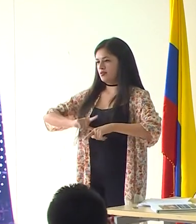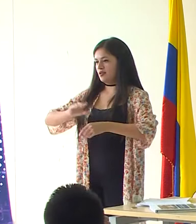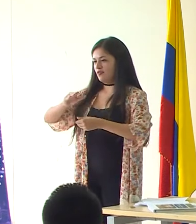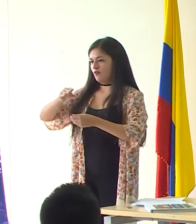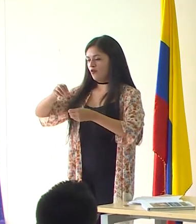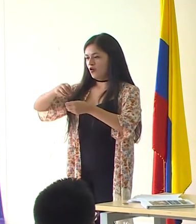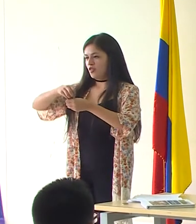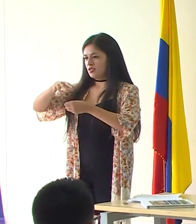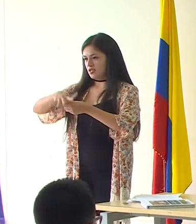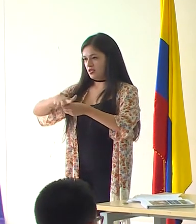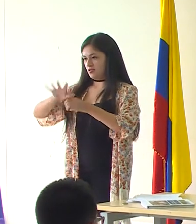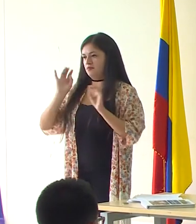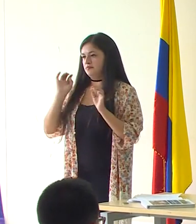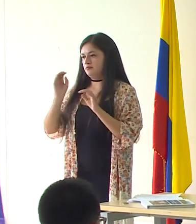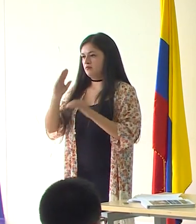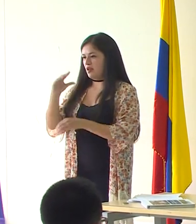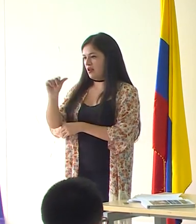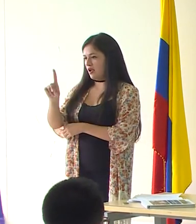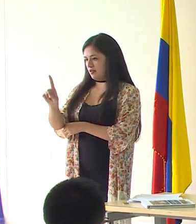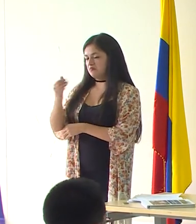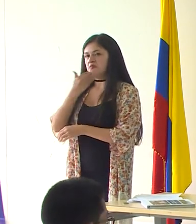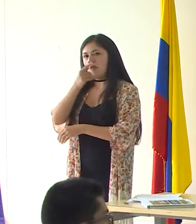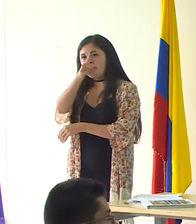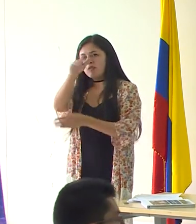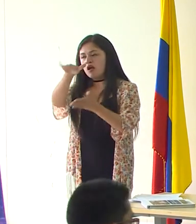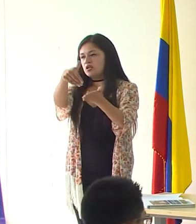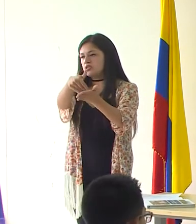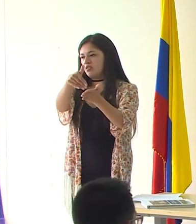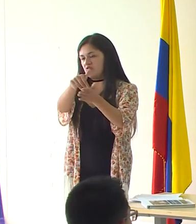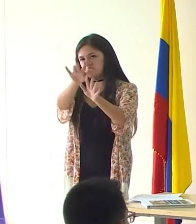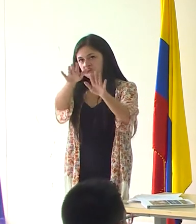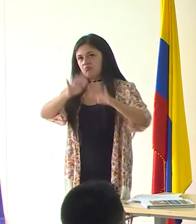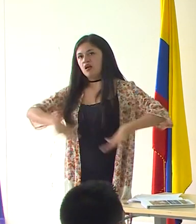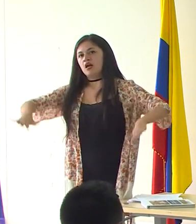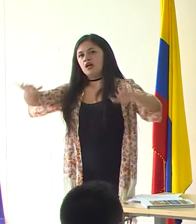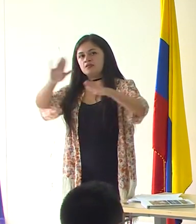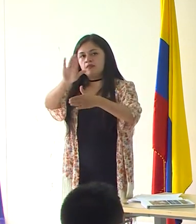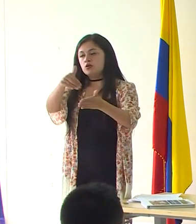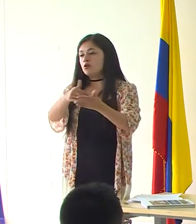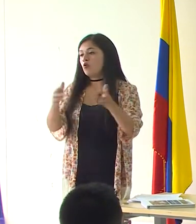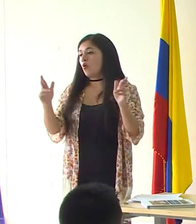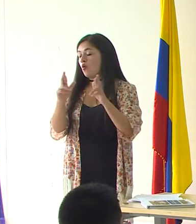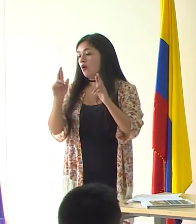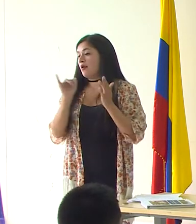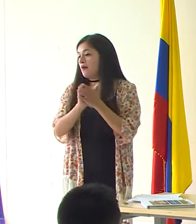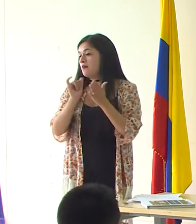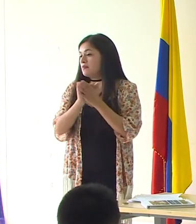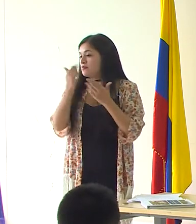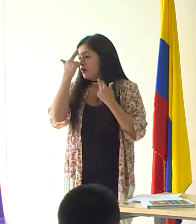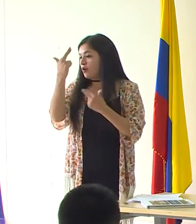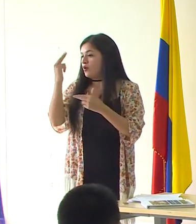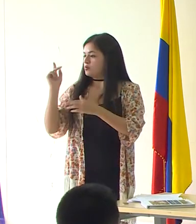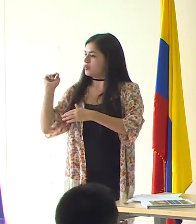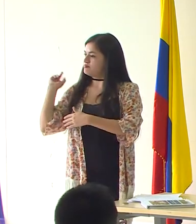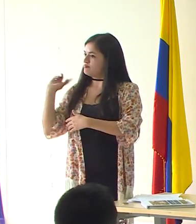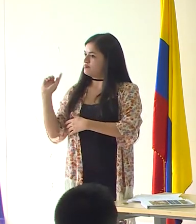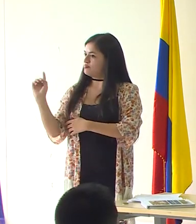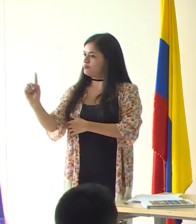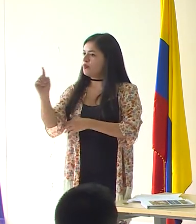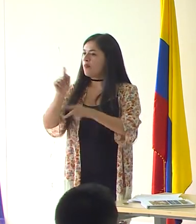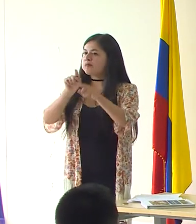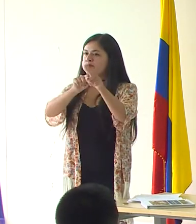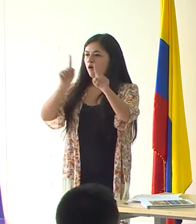diría bueno el centro pues que haga honor a su trayectoria no hay estado opuesto a la